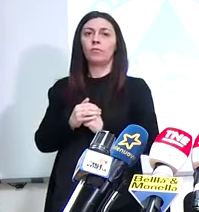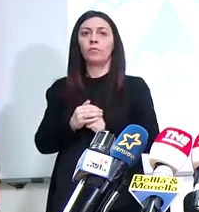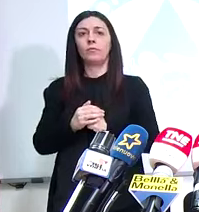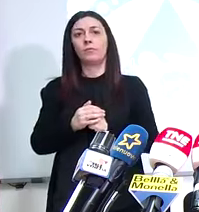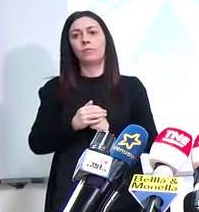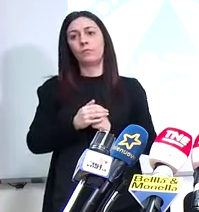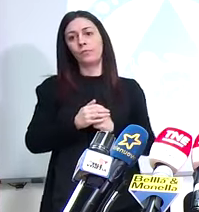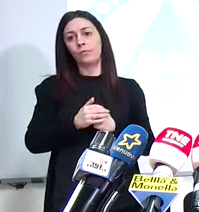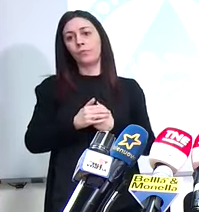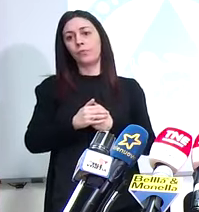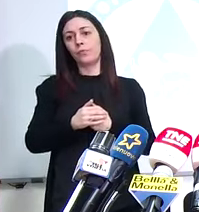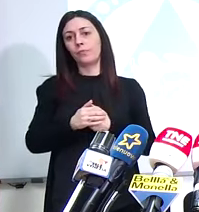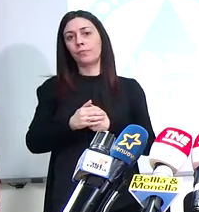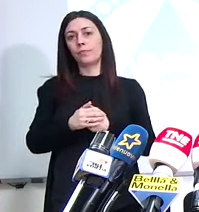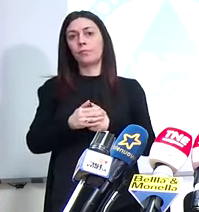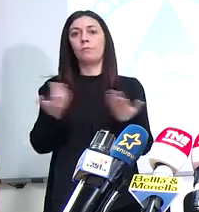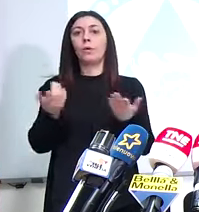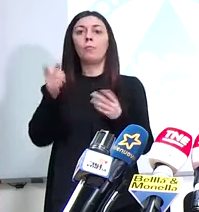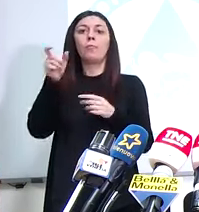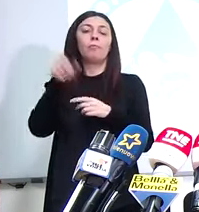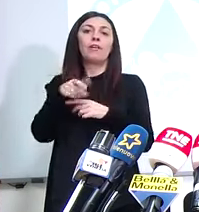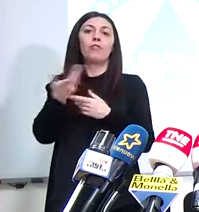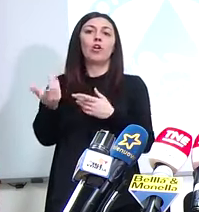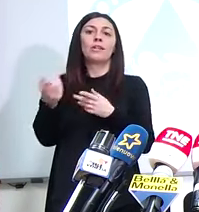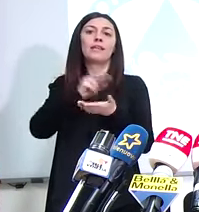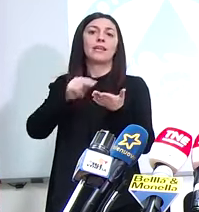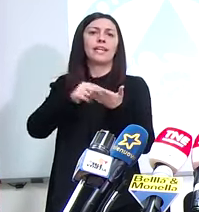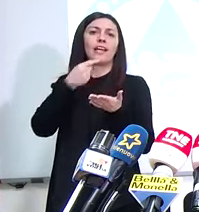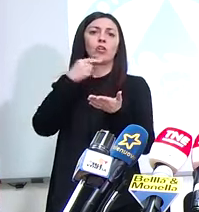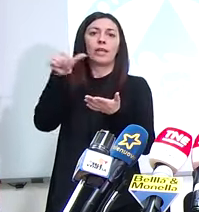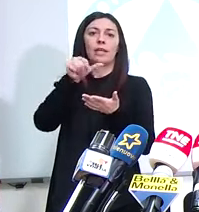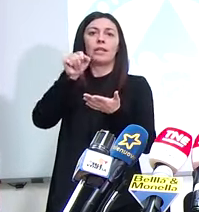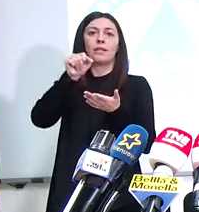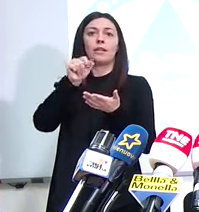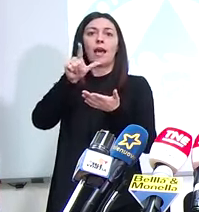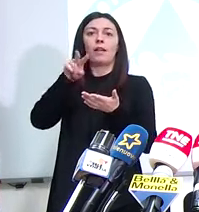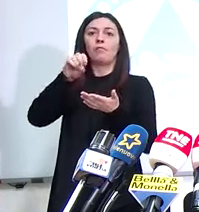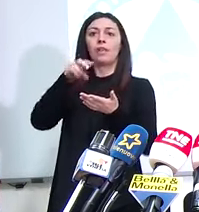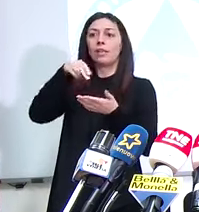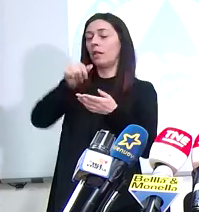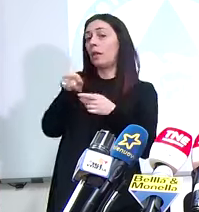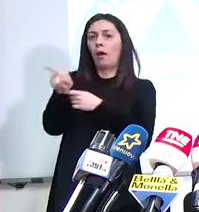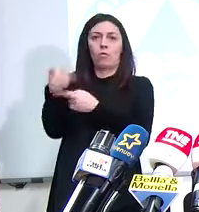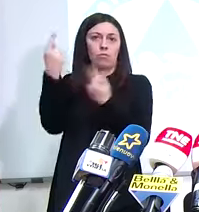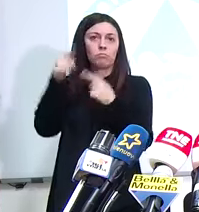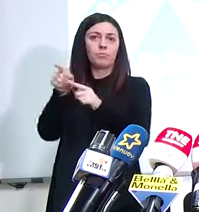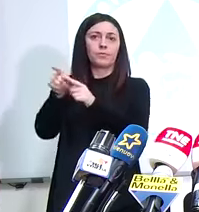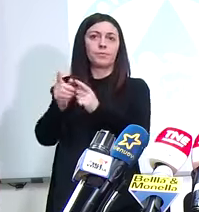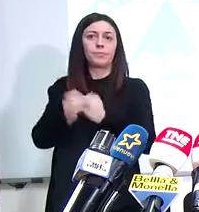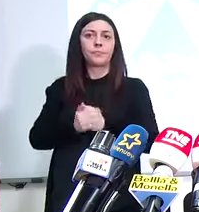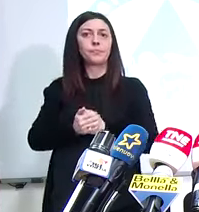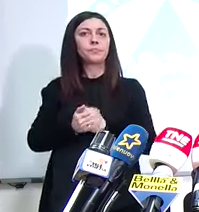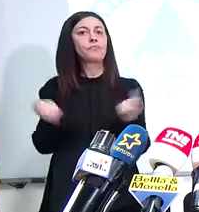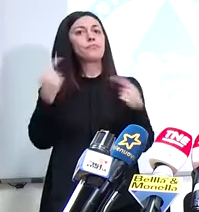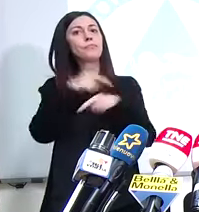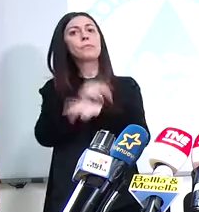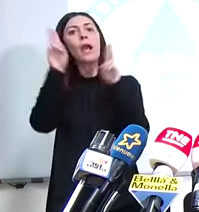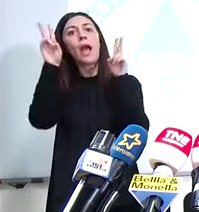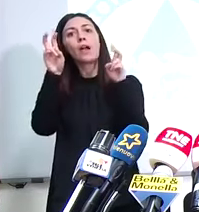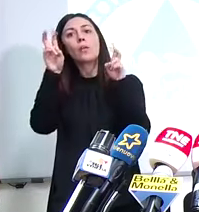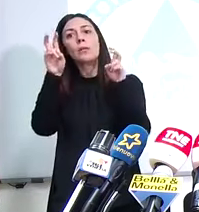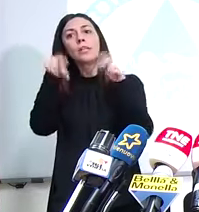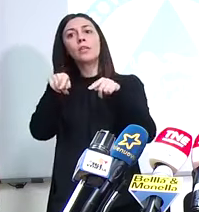segretaria per salvini dichiara sosterrò però mi sembra improvvido invece rispetto al tema del